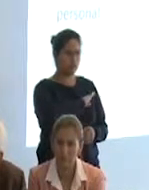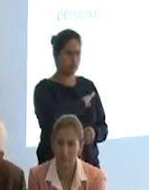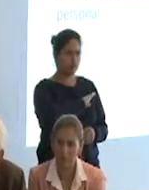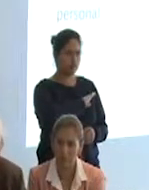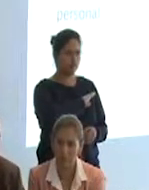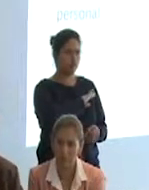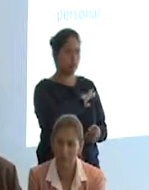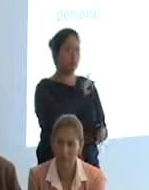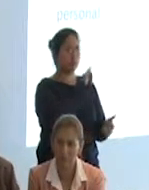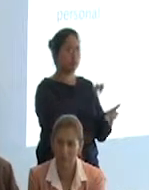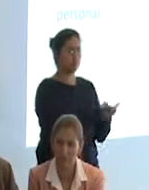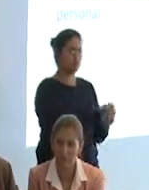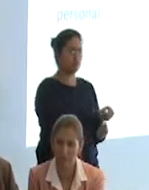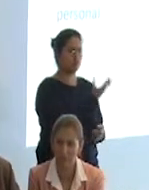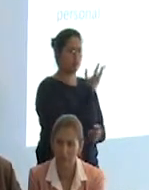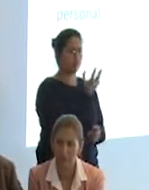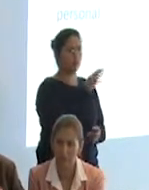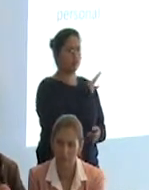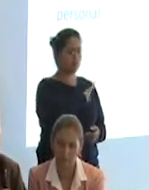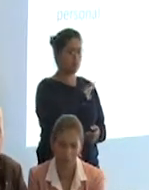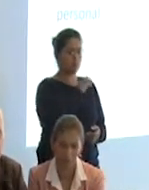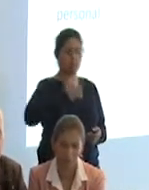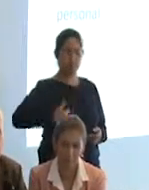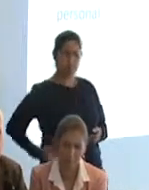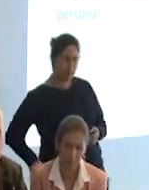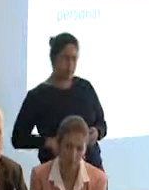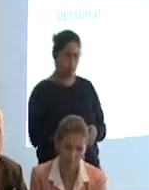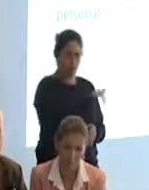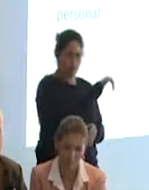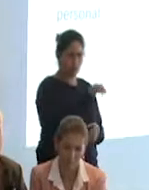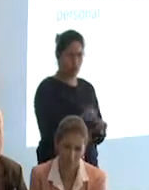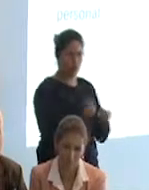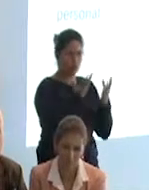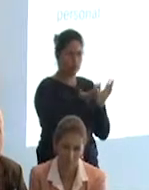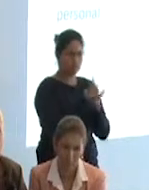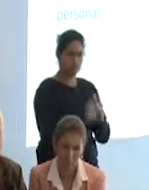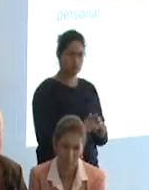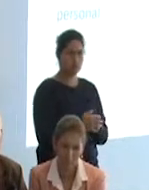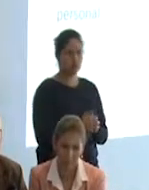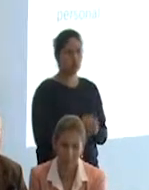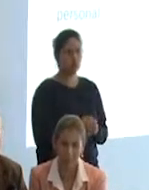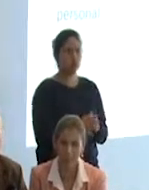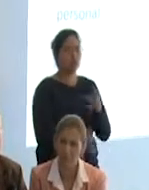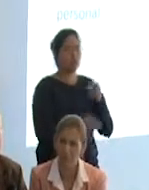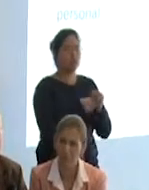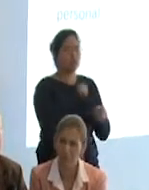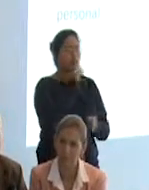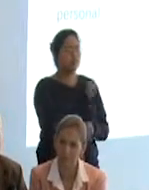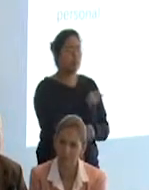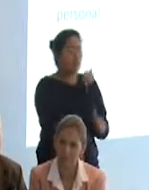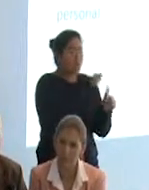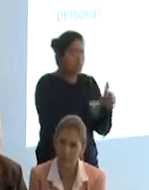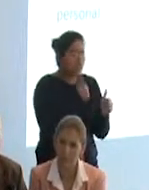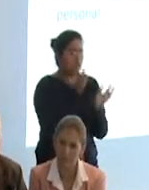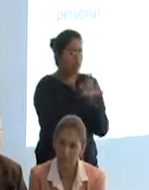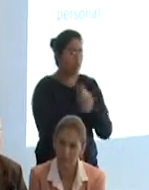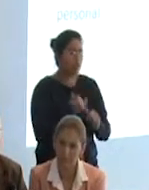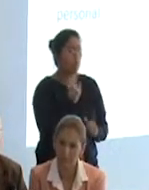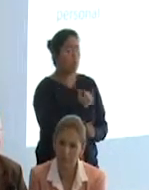mismo número de estudiantes que en primaria? Y pregunta si cada estudiante tiene un auxiliar.